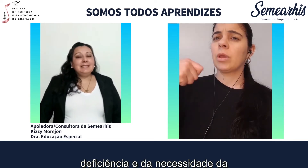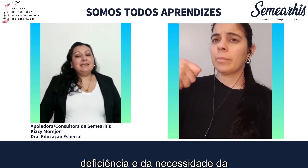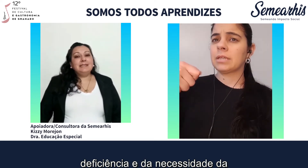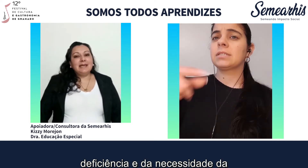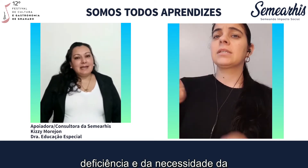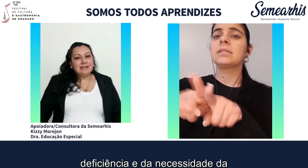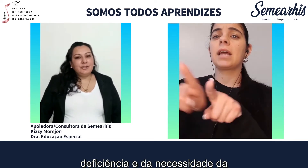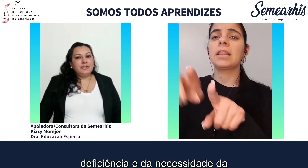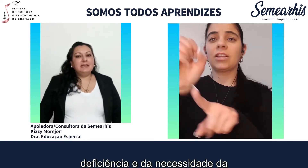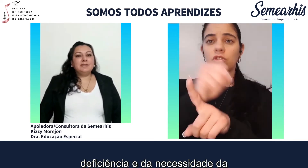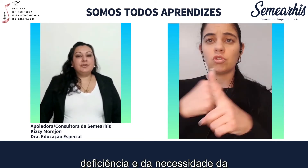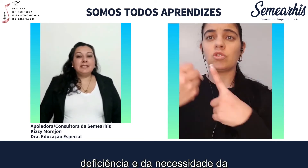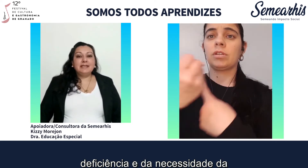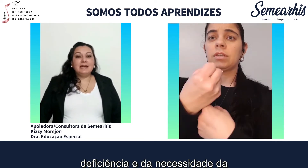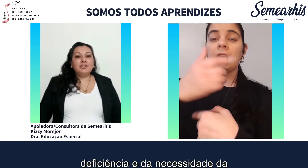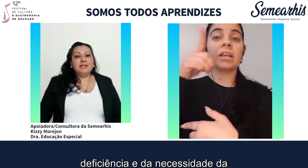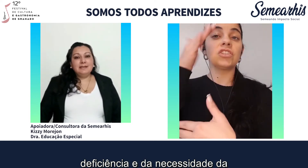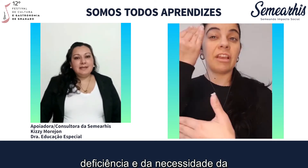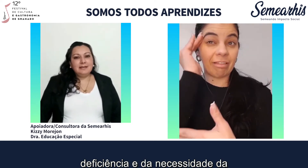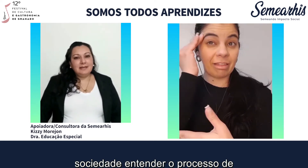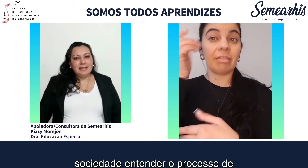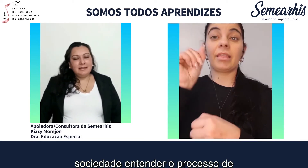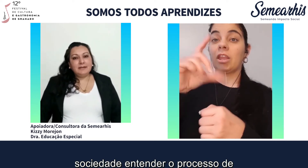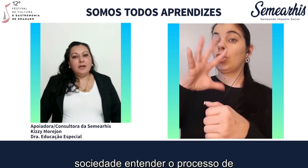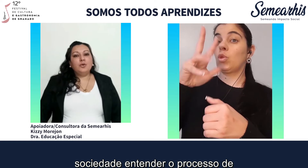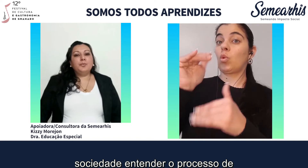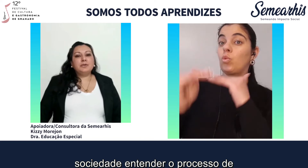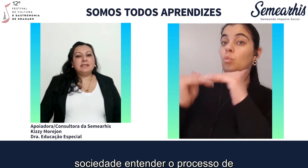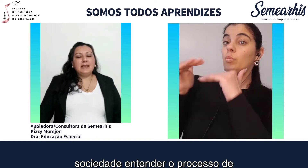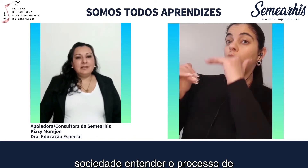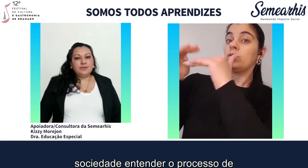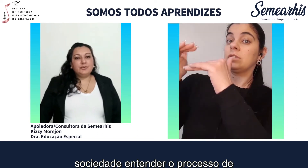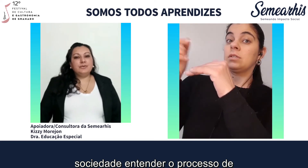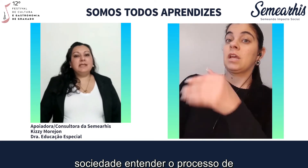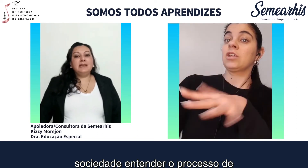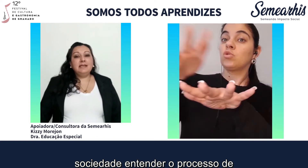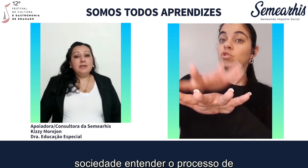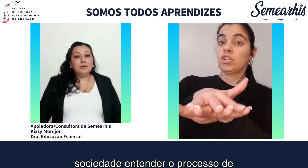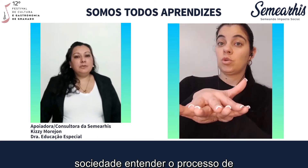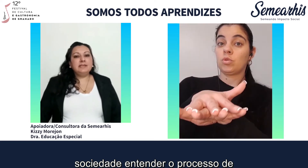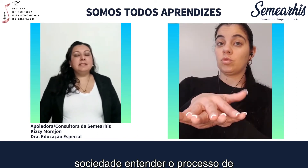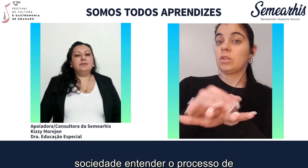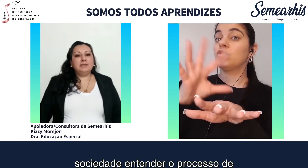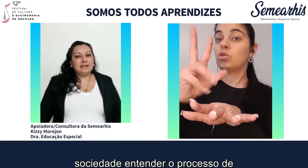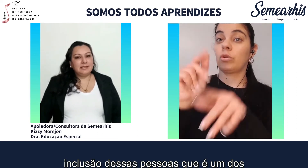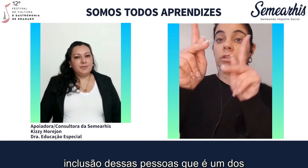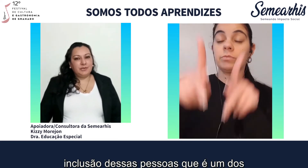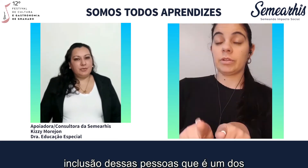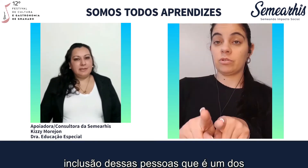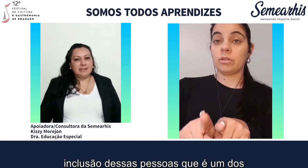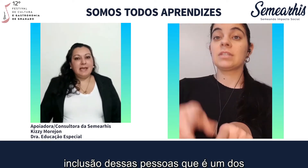da necessidade da sociedade entender o processo de inclusão